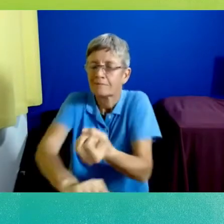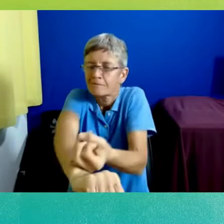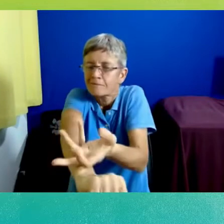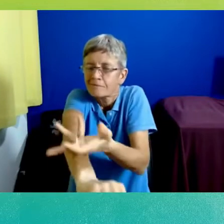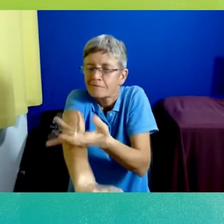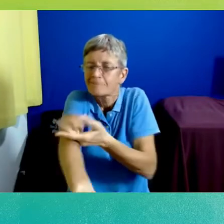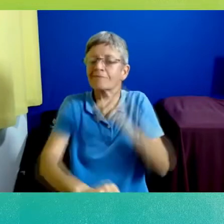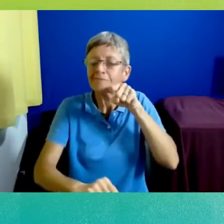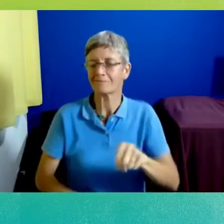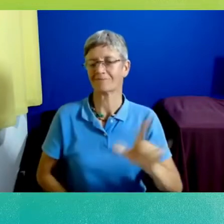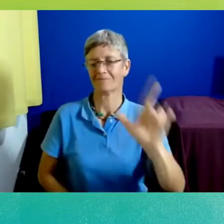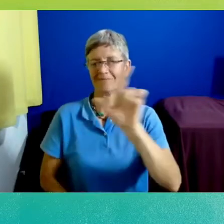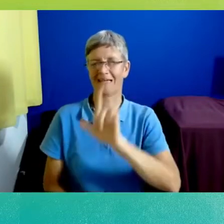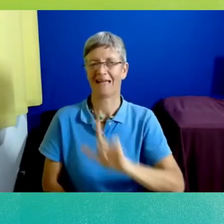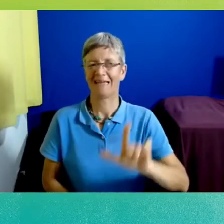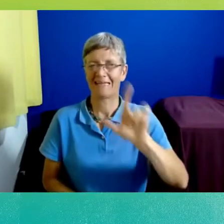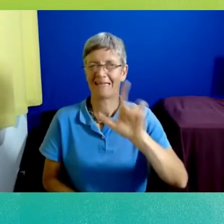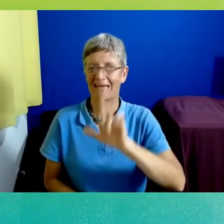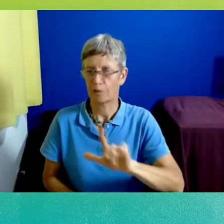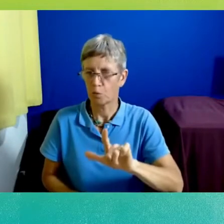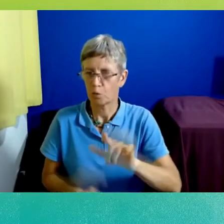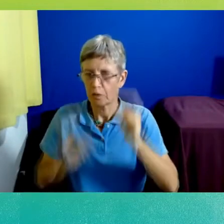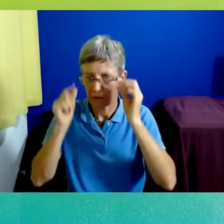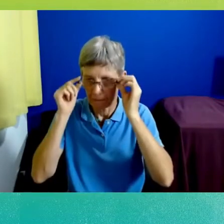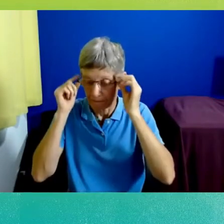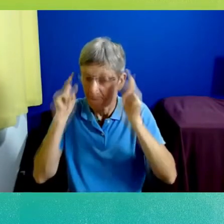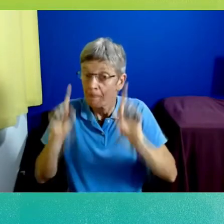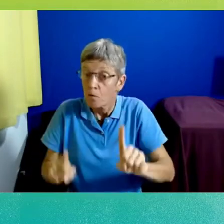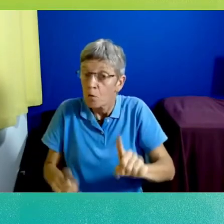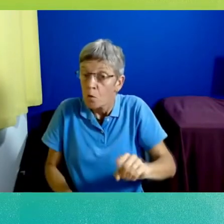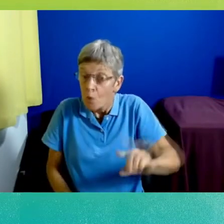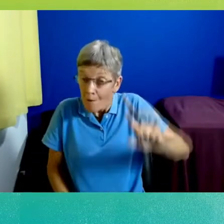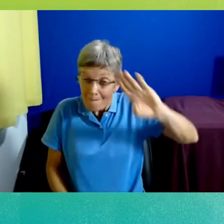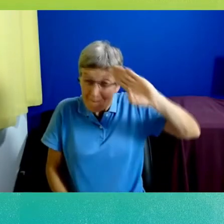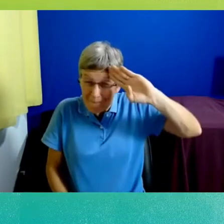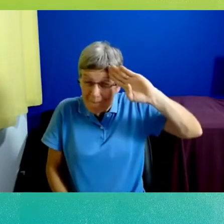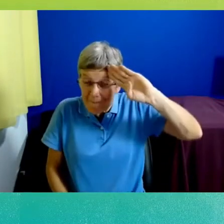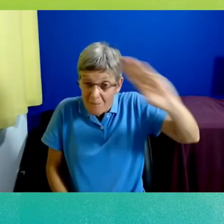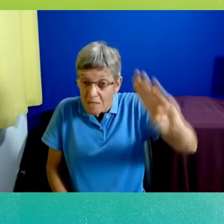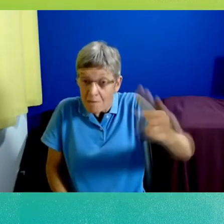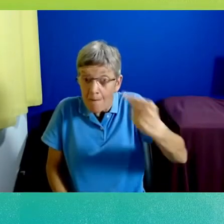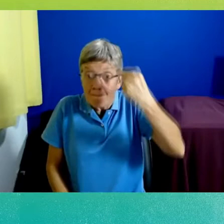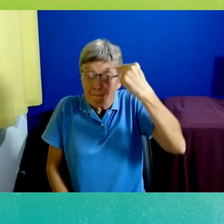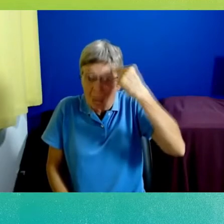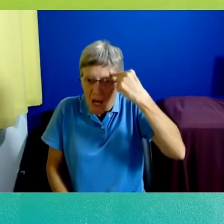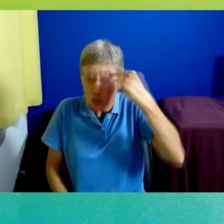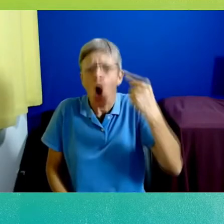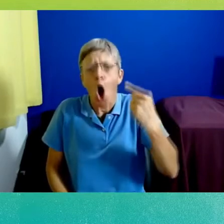Isso torna belo e emocionante aquilo que a literatura está propondo.